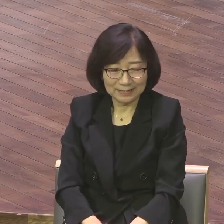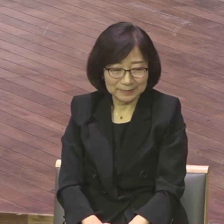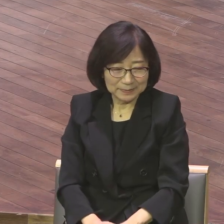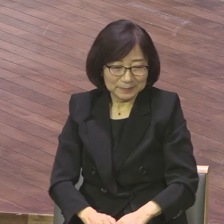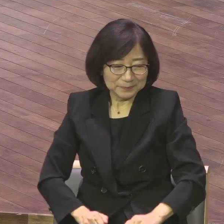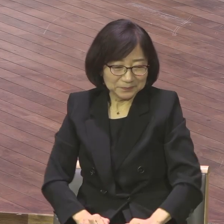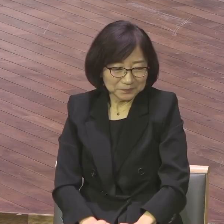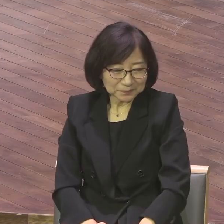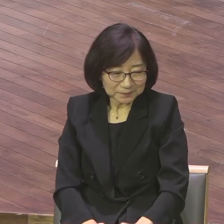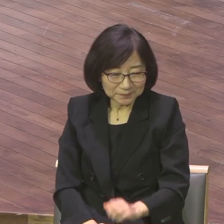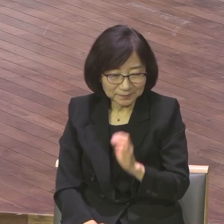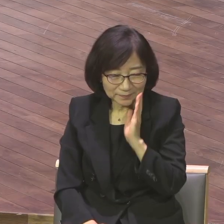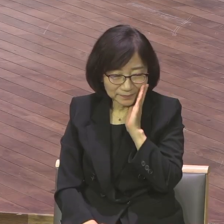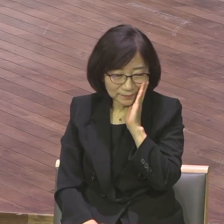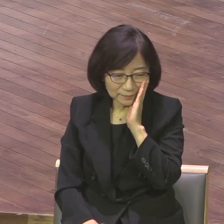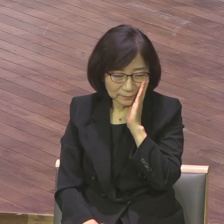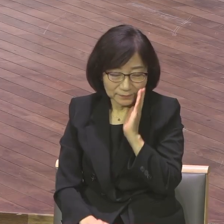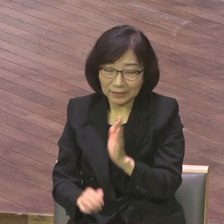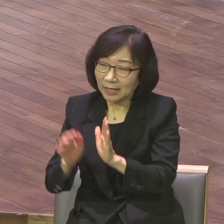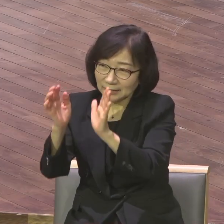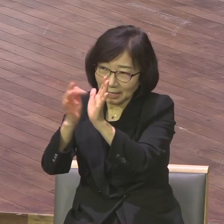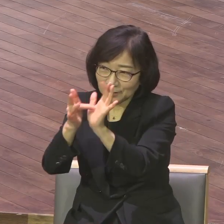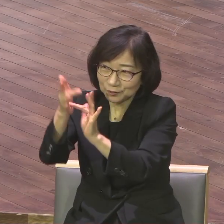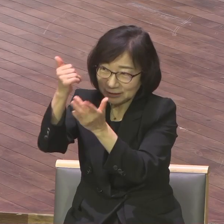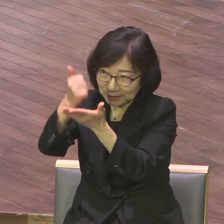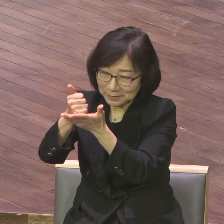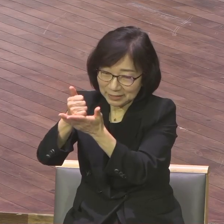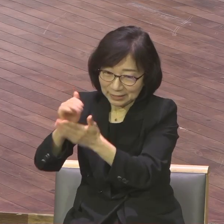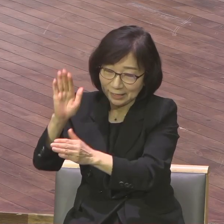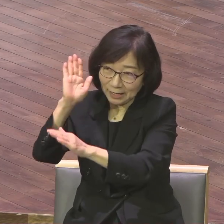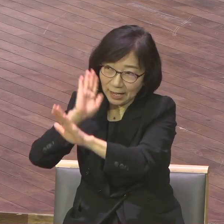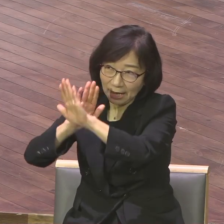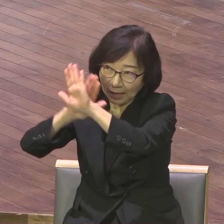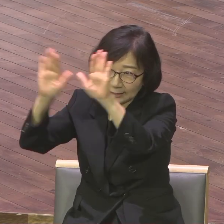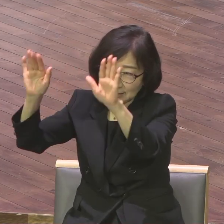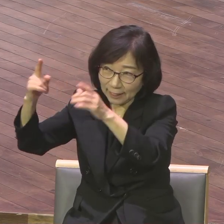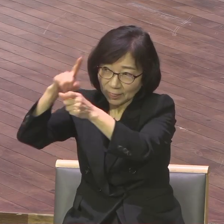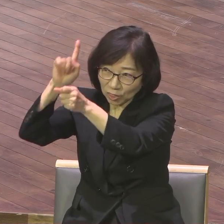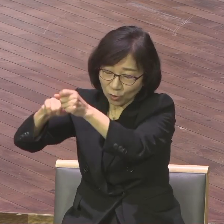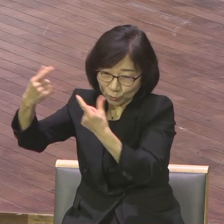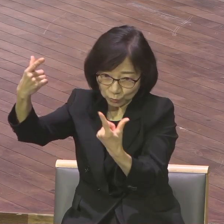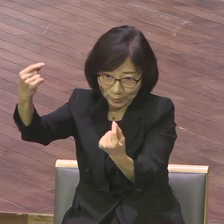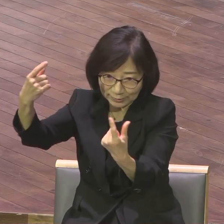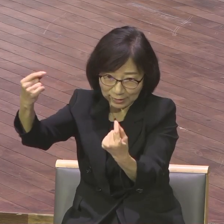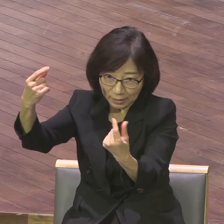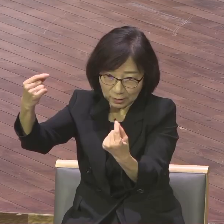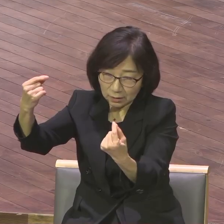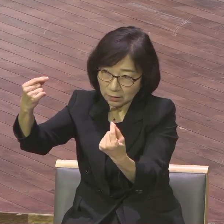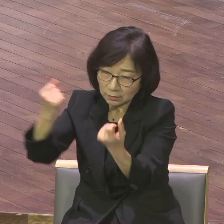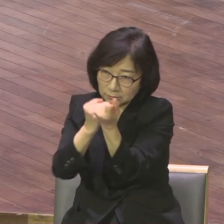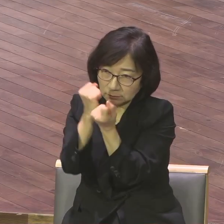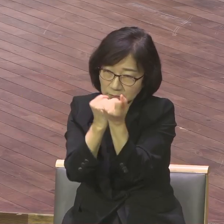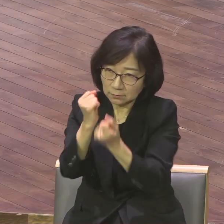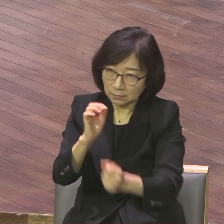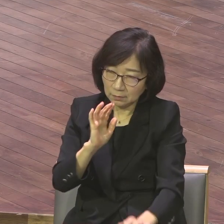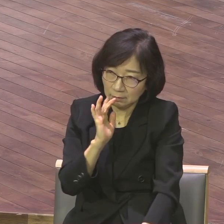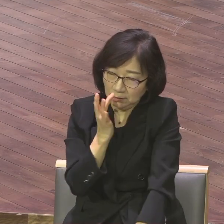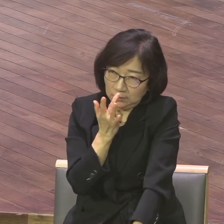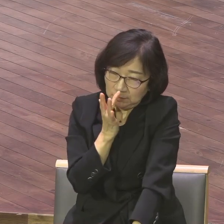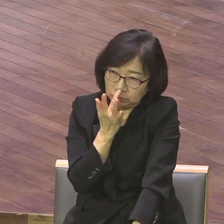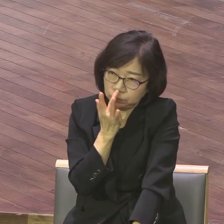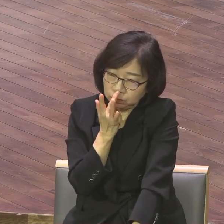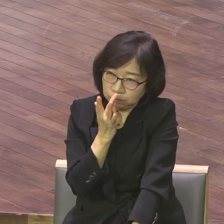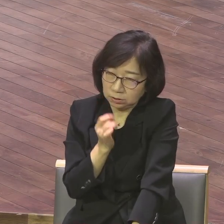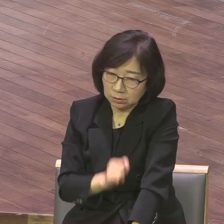떡이 내려왔다. 그 똑같은 말이에요. 영적인 말을 못 알아듣는 거예요. 은혜를 못 받은 사람, 거듭나지